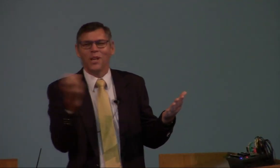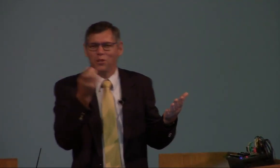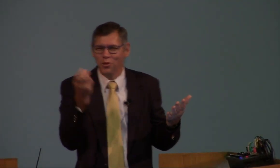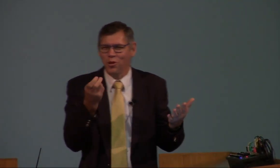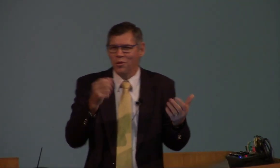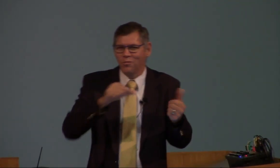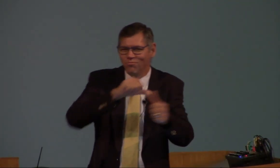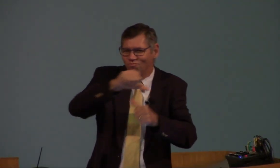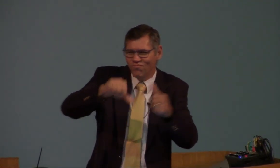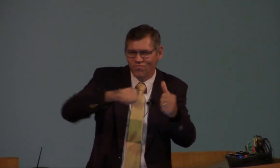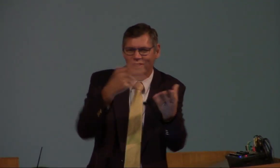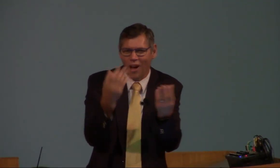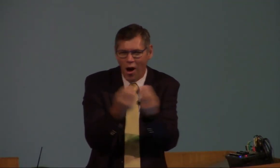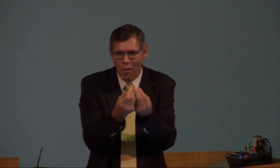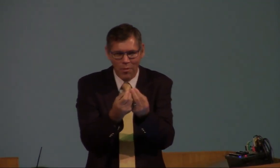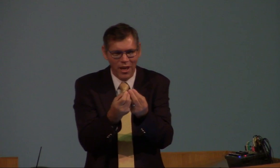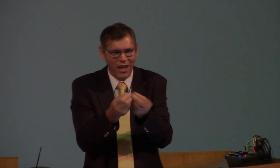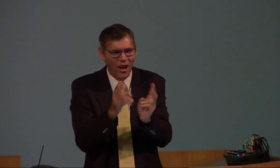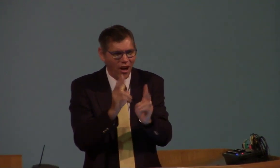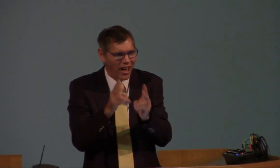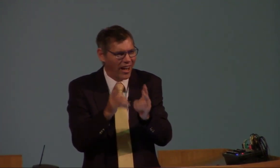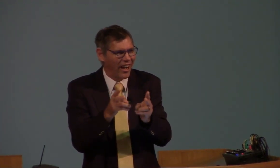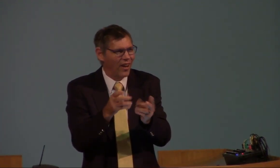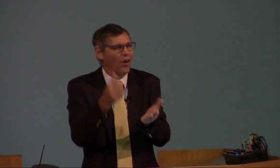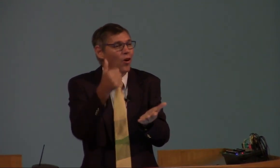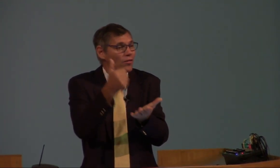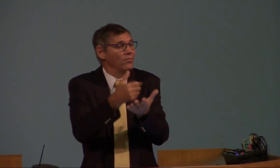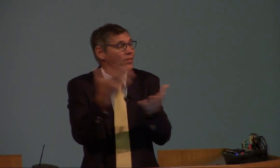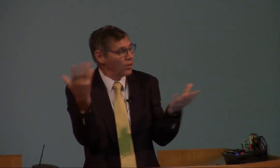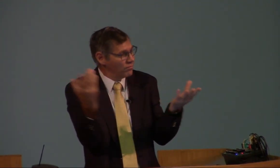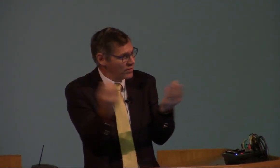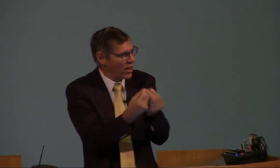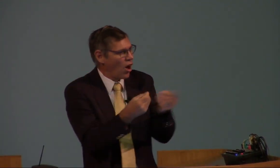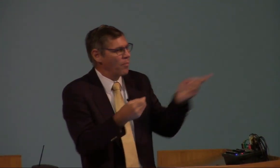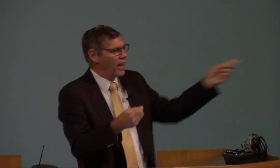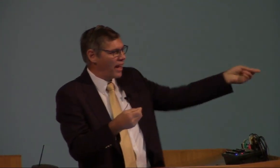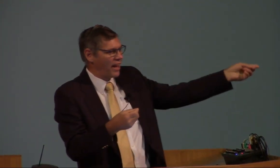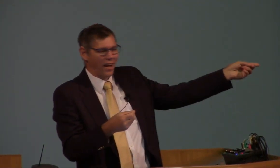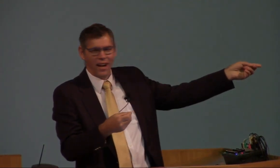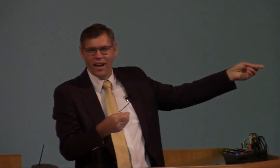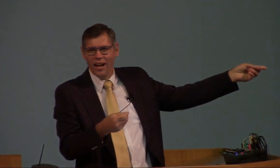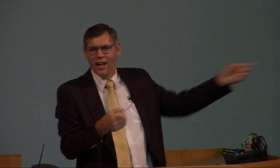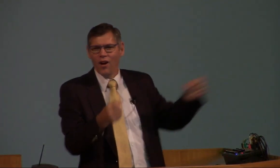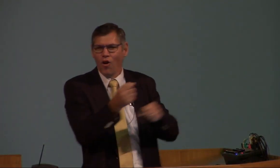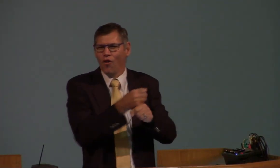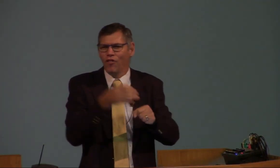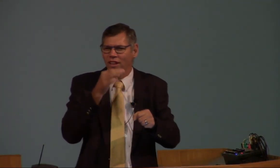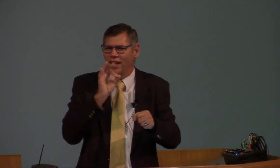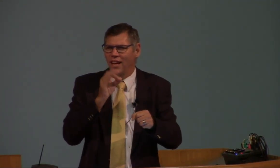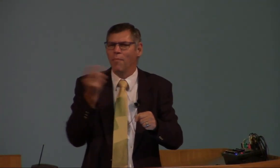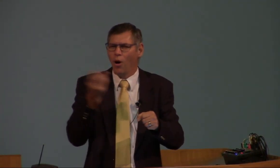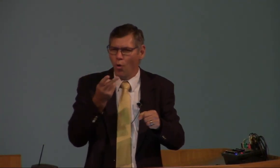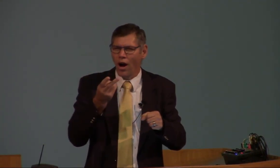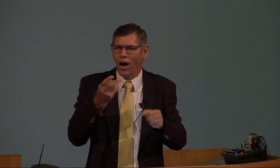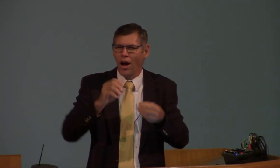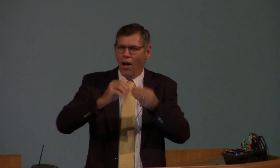soek, saam bietjie kuier, saam hier, koffie, tee, maar ook